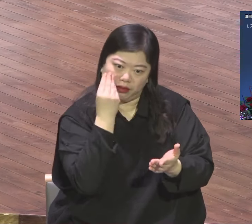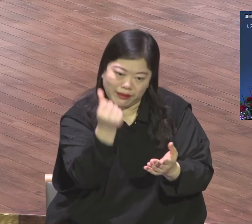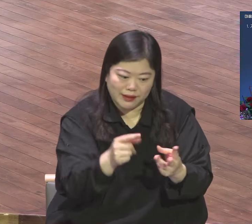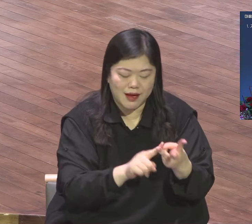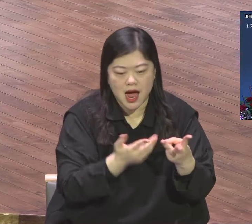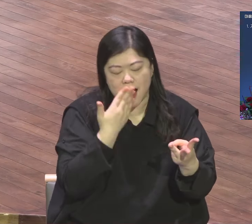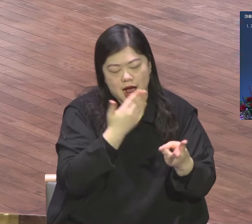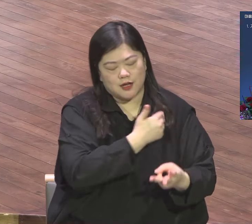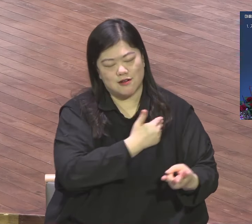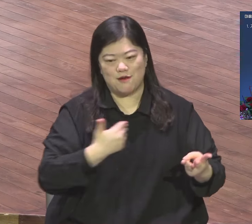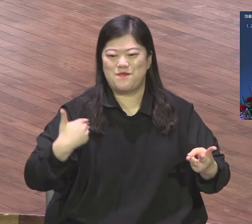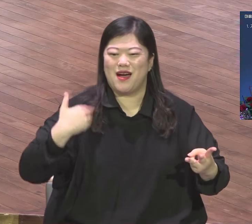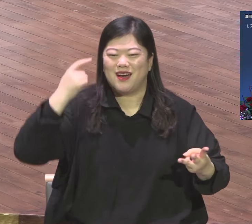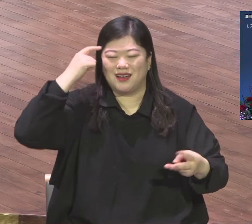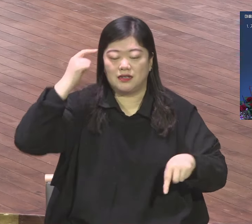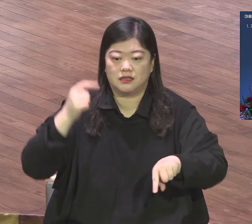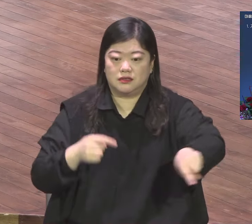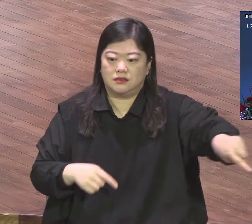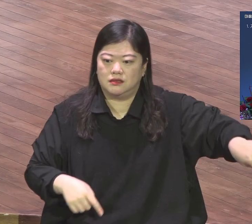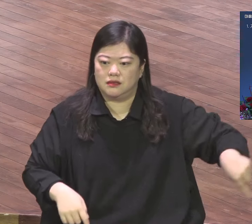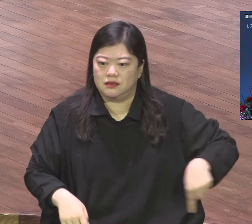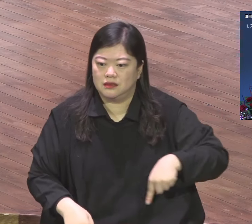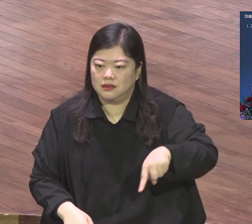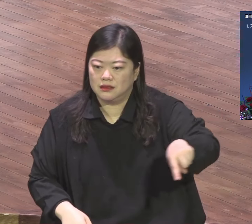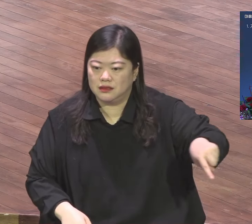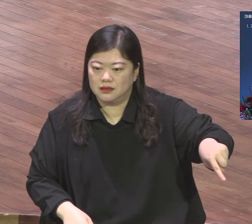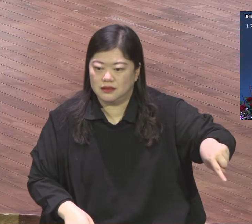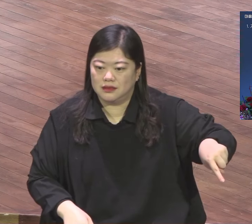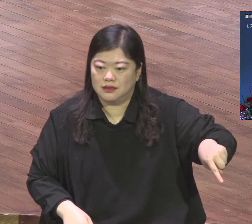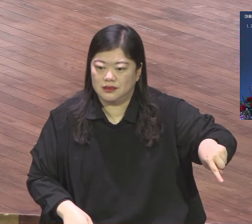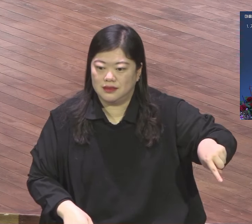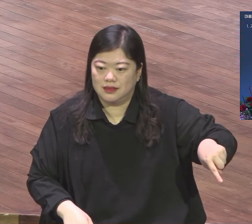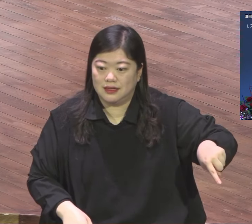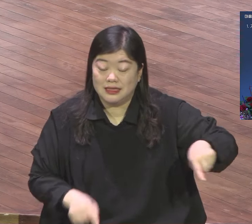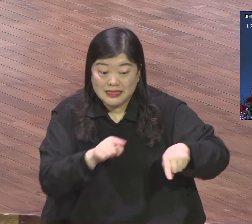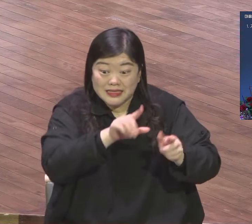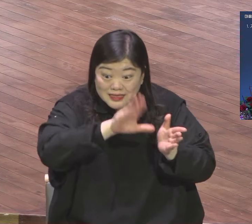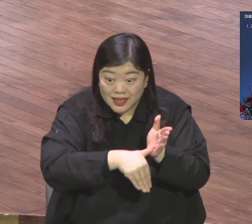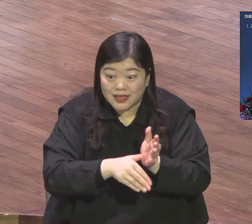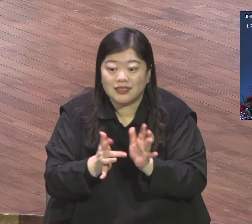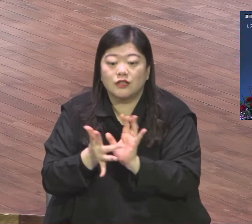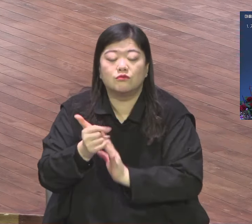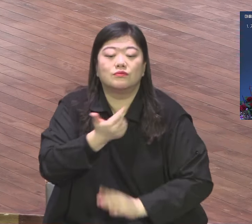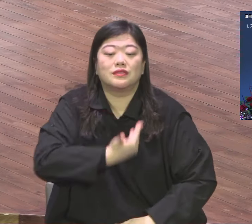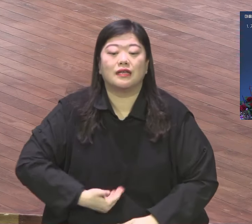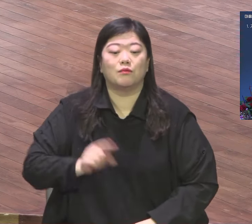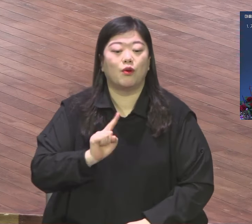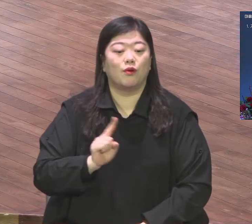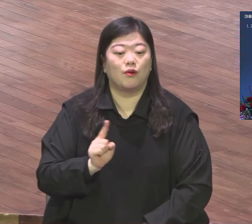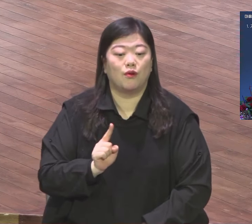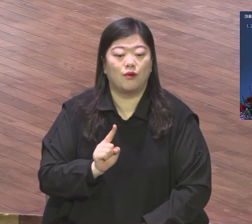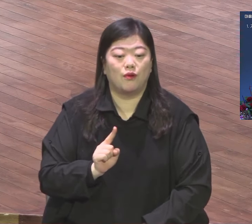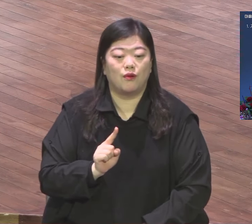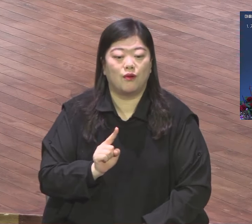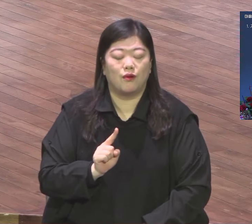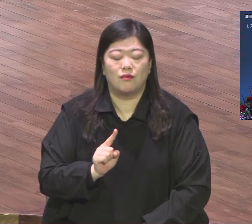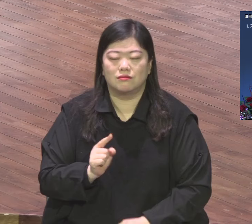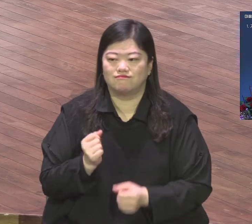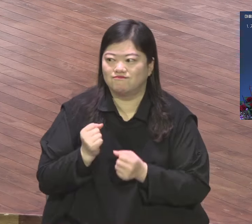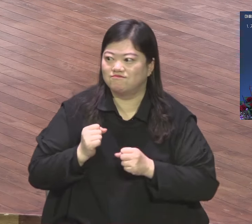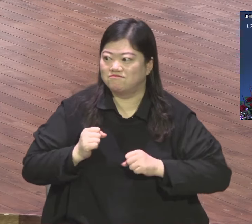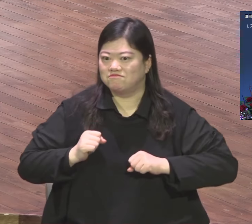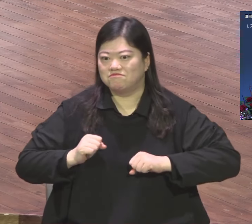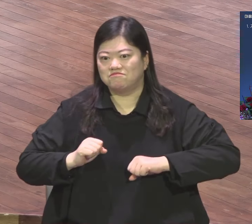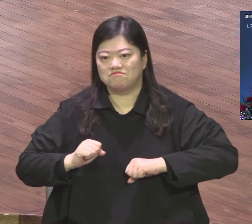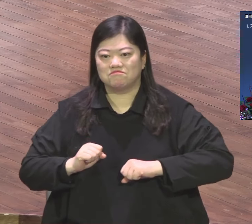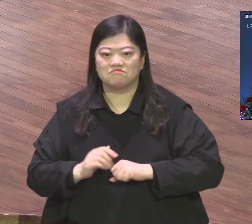특별히 이 무리들과 함께했던 제자들은 어떻게 보면요 기고만장했지요. 예수님 말씀대로 행했더니 오병